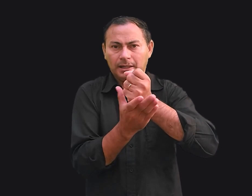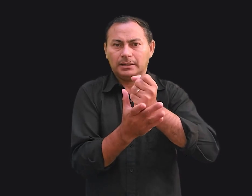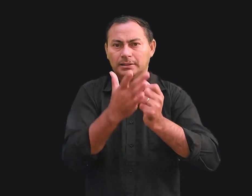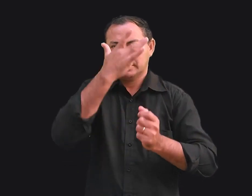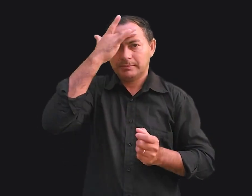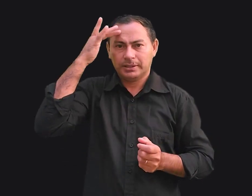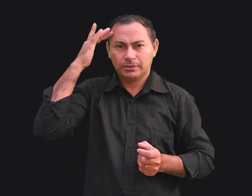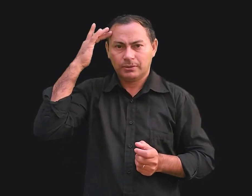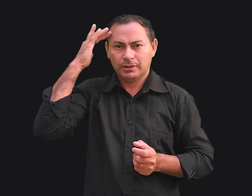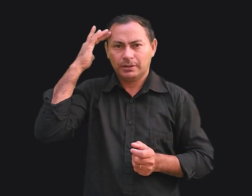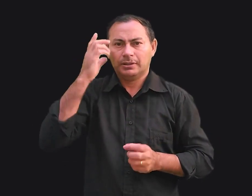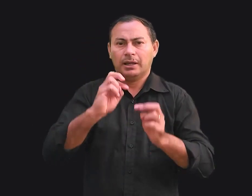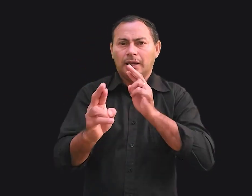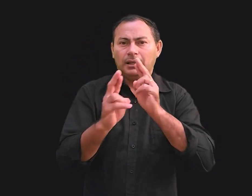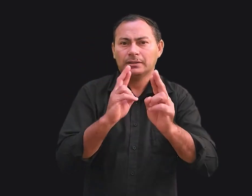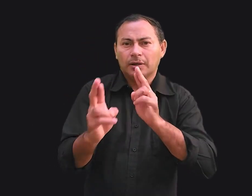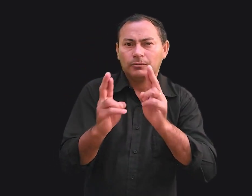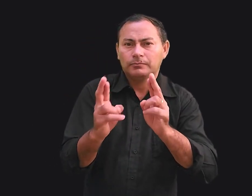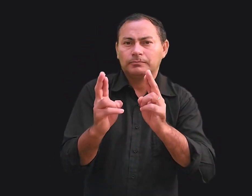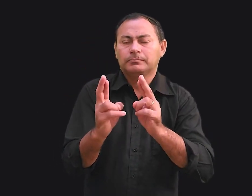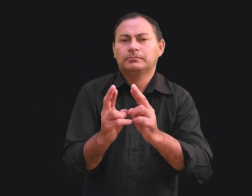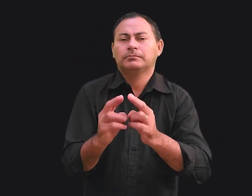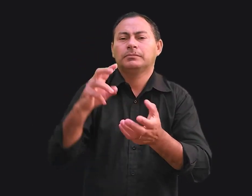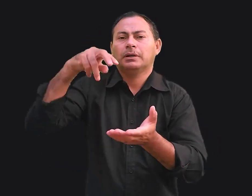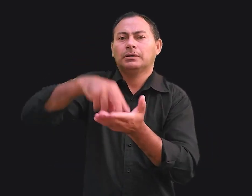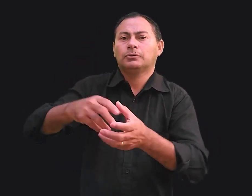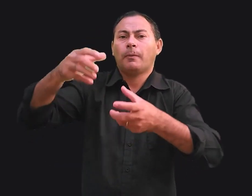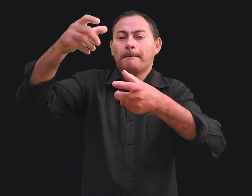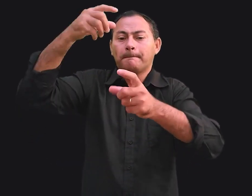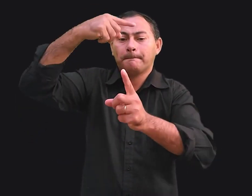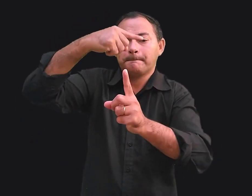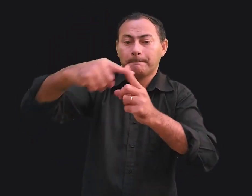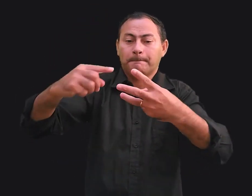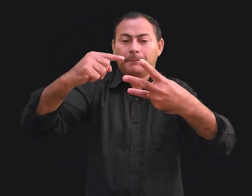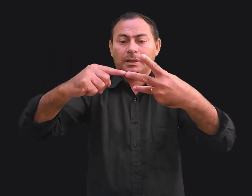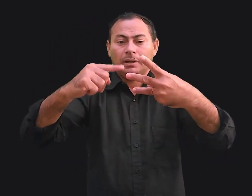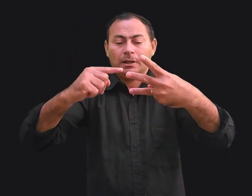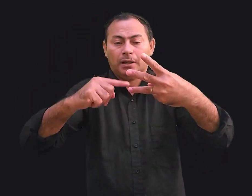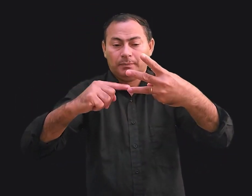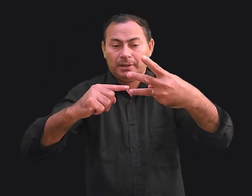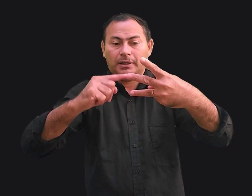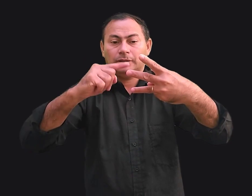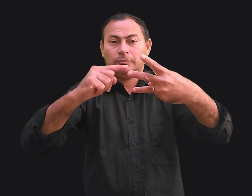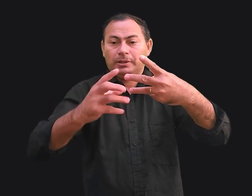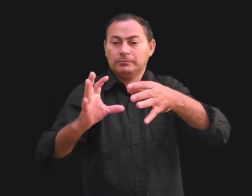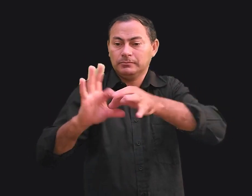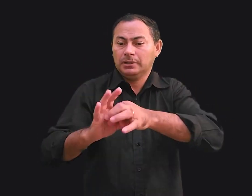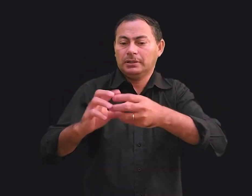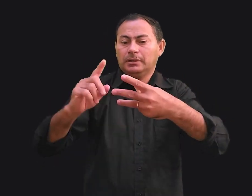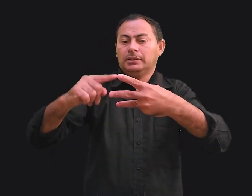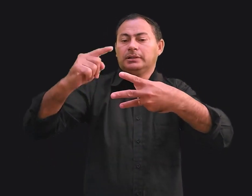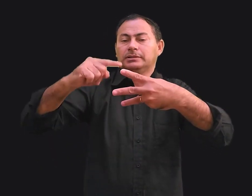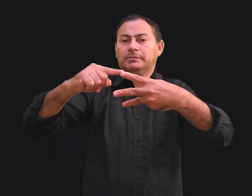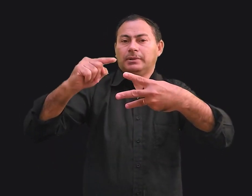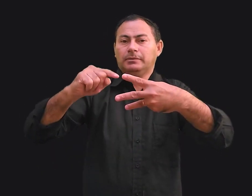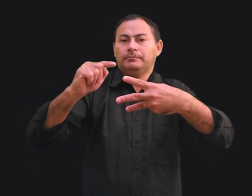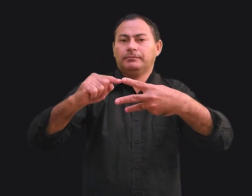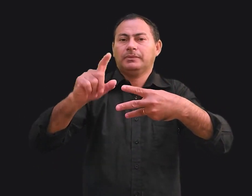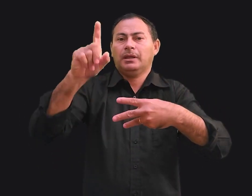os indivíduos da relação. A parte do meio é a dupla de parceiros e a parte de cima são